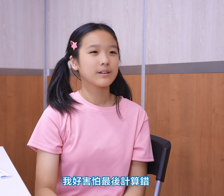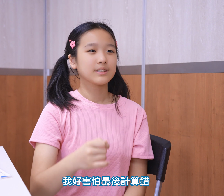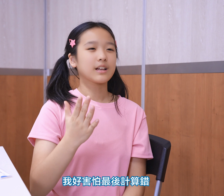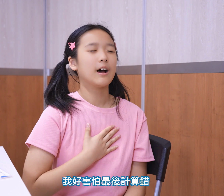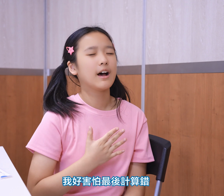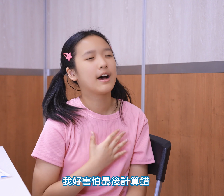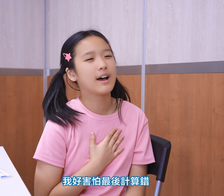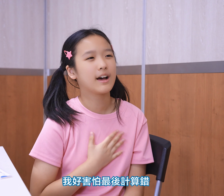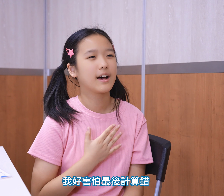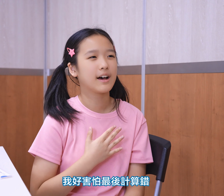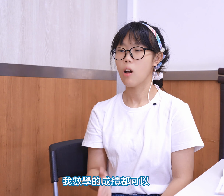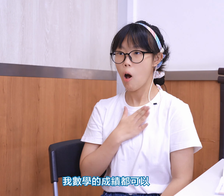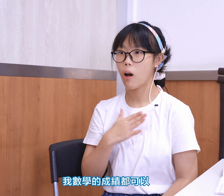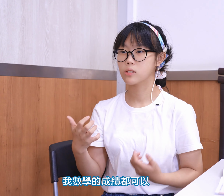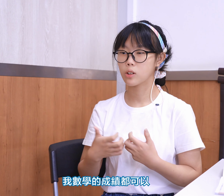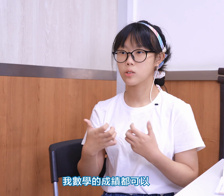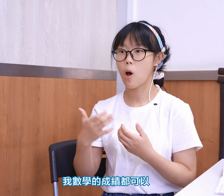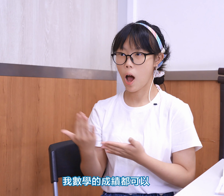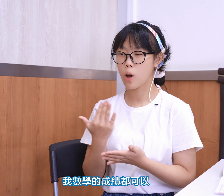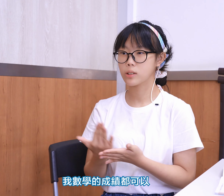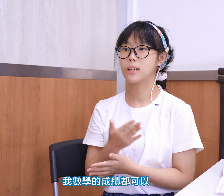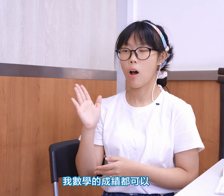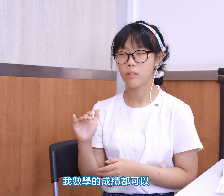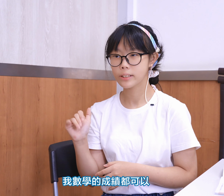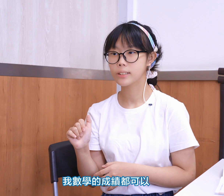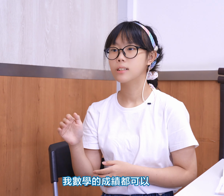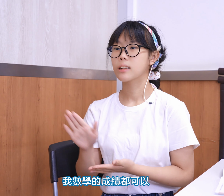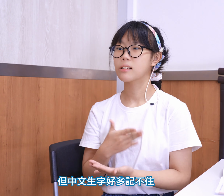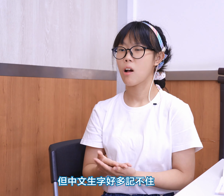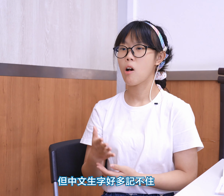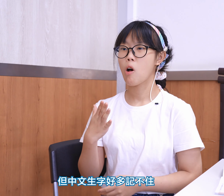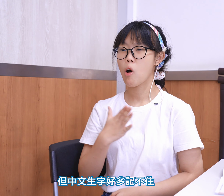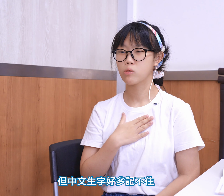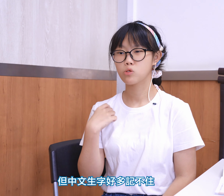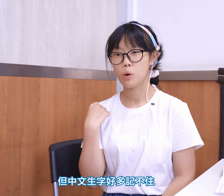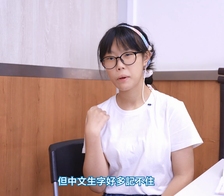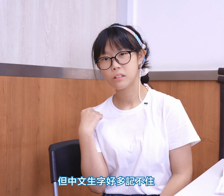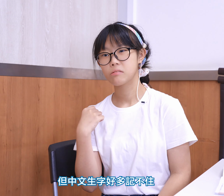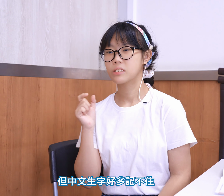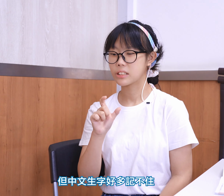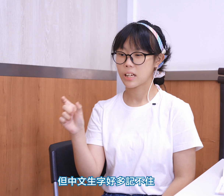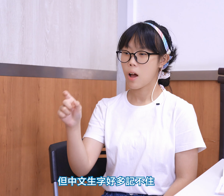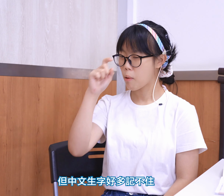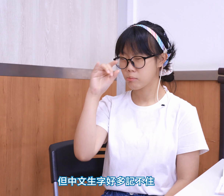數。 我數學嘅成績都 OK 嘅，但係中文生字就好多都唔記得